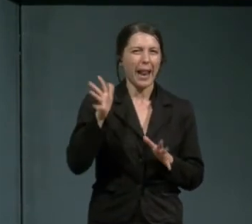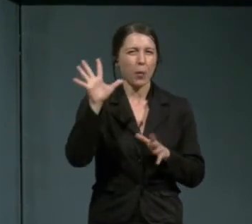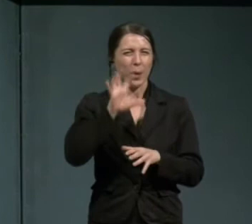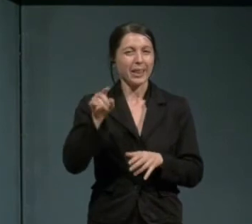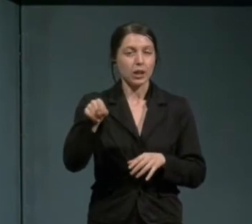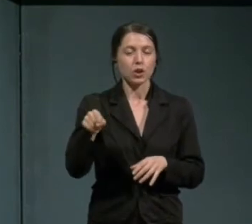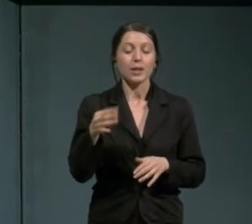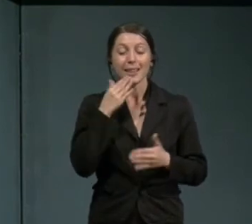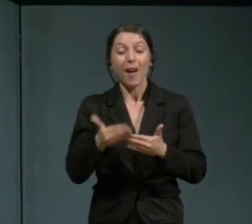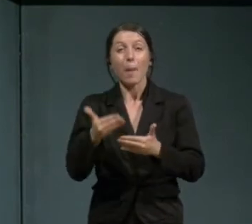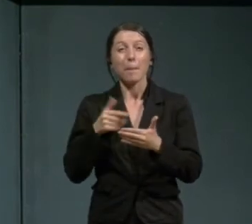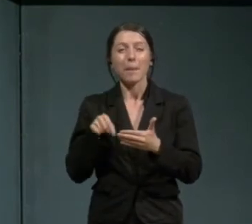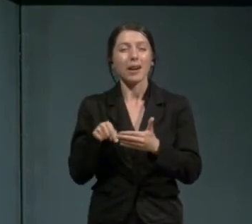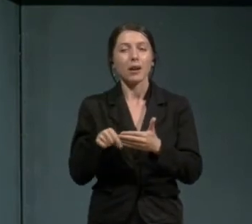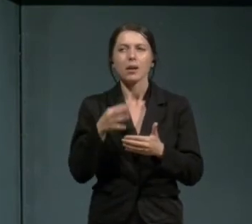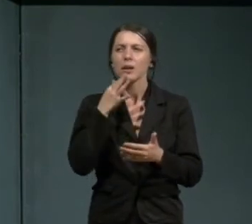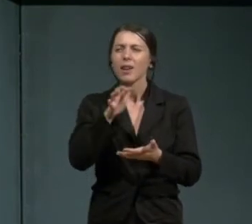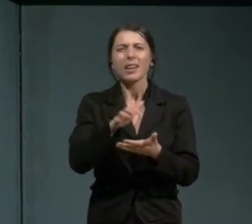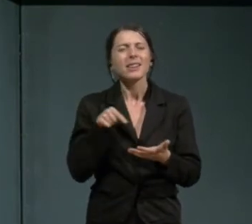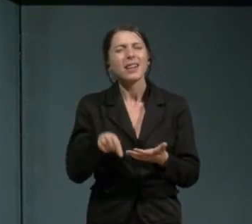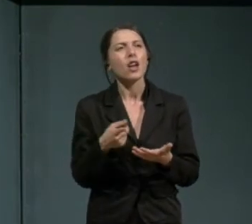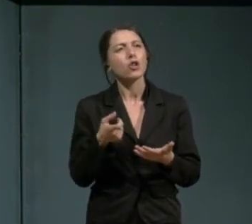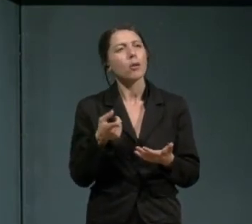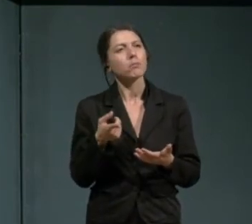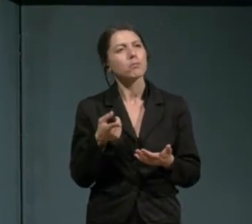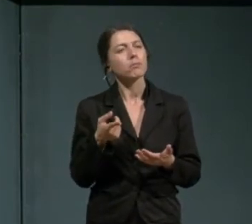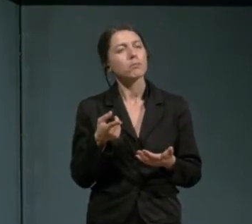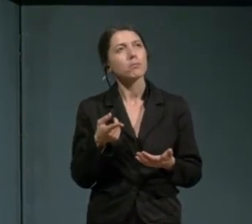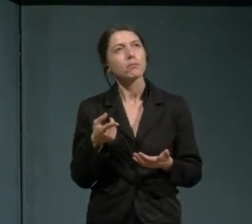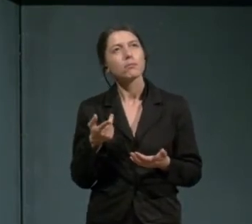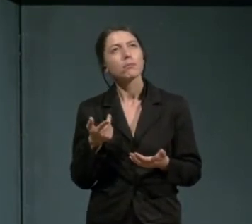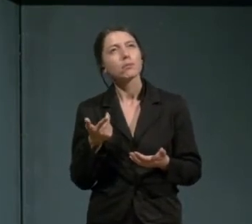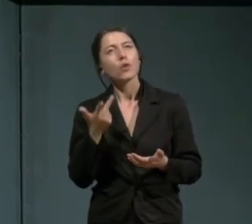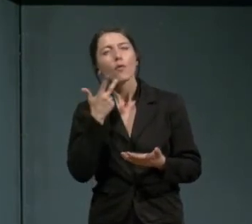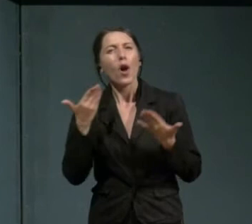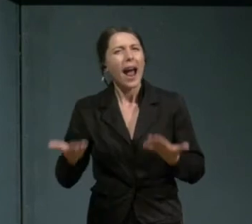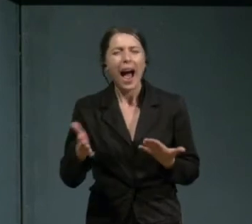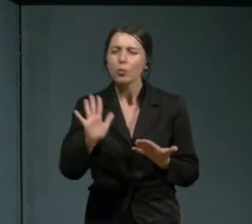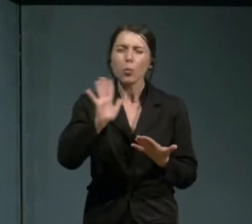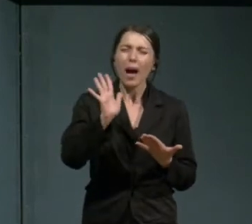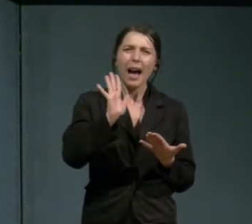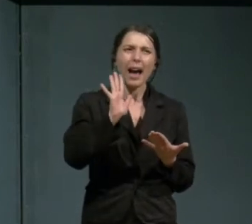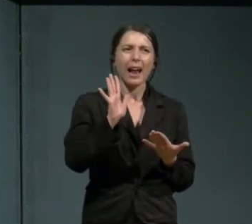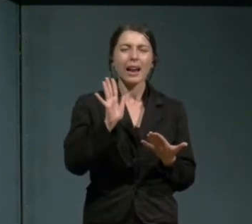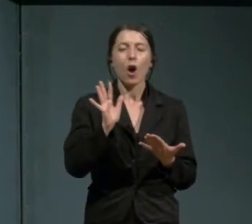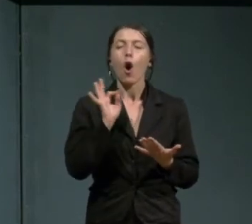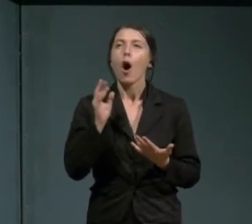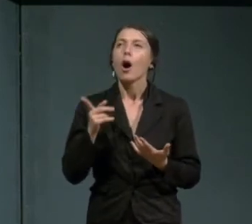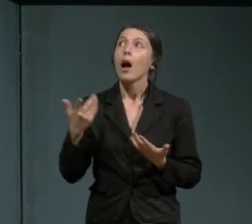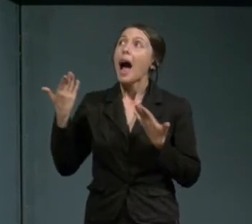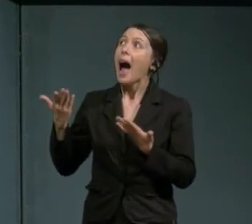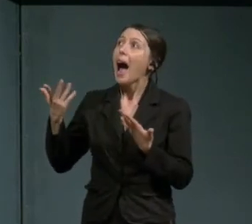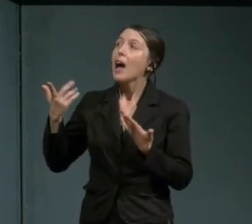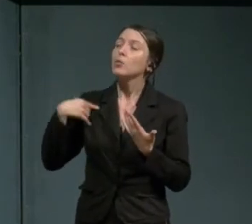non non era un testo che voleva basarsi sulla sull'attualità o prendere spunto